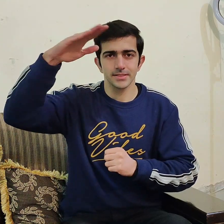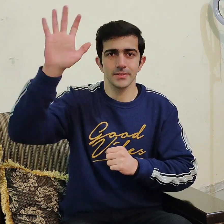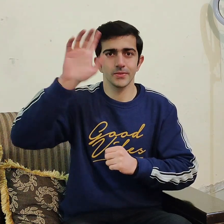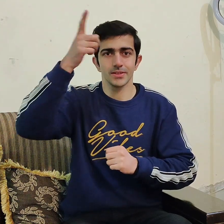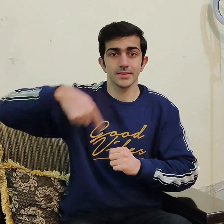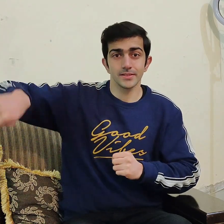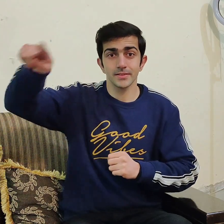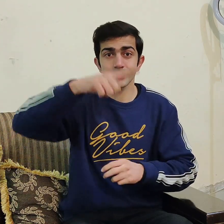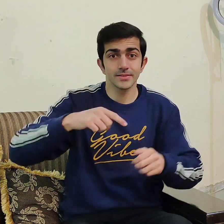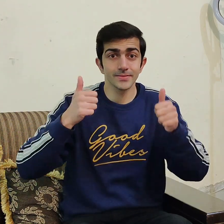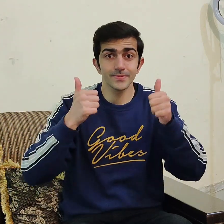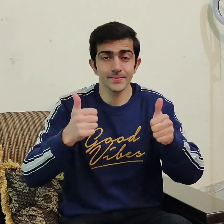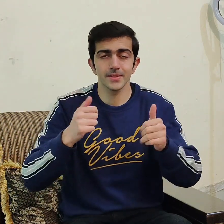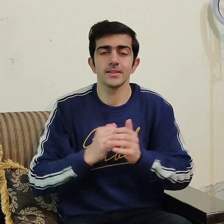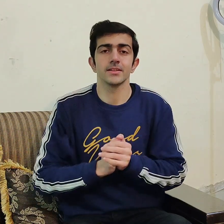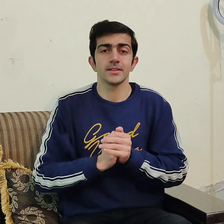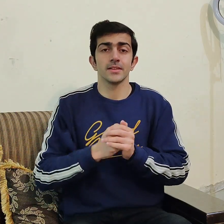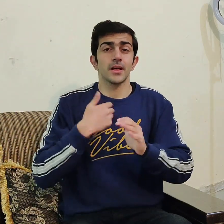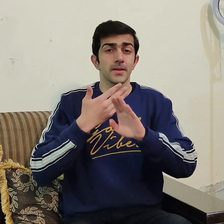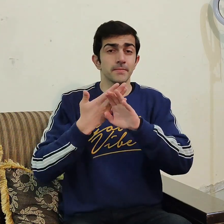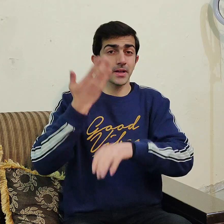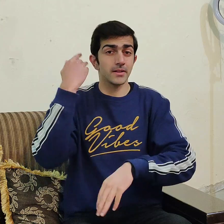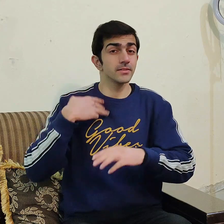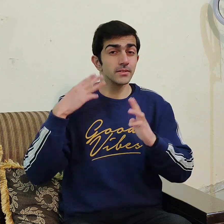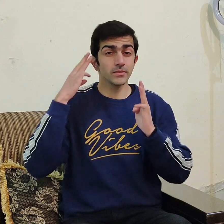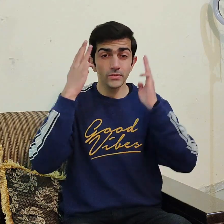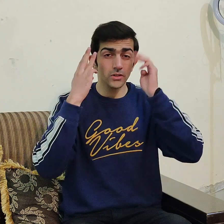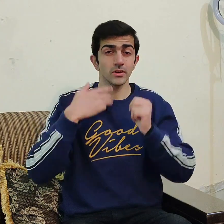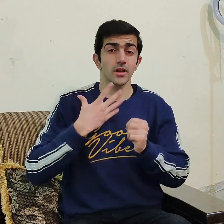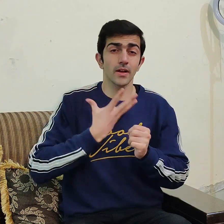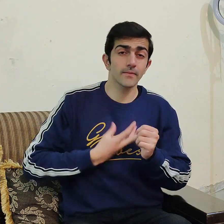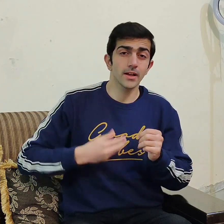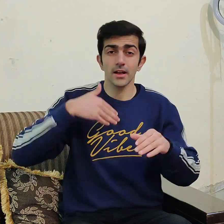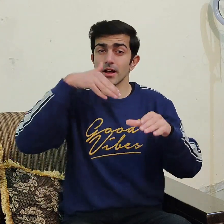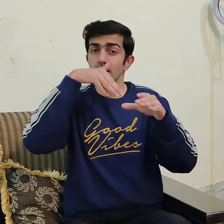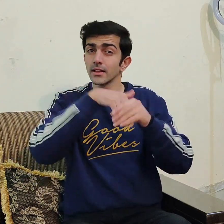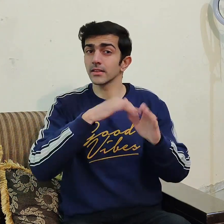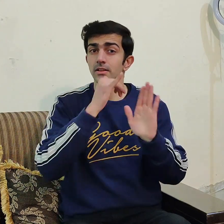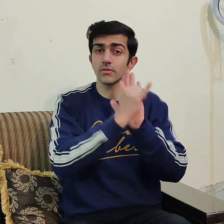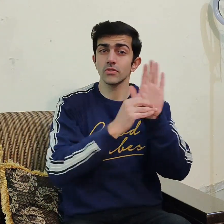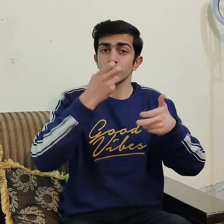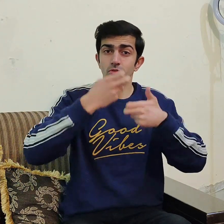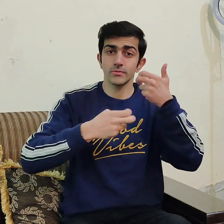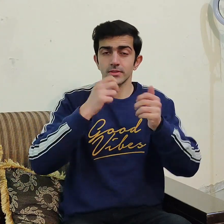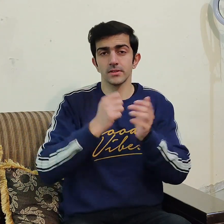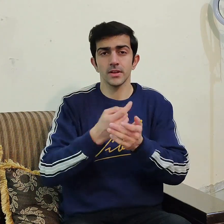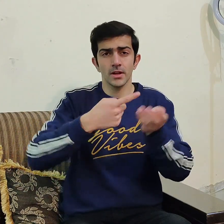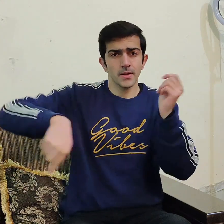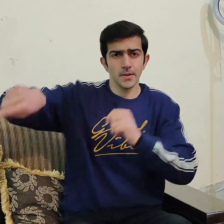अस्सलाम वालेकुम। होपफुली आप सब ठीक होंगे। मैं बहुत परेशान था कुछ दिन से। मेरा यूट्यूब चैनल का इशू चल